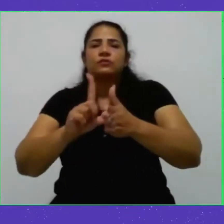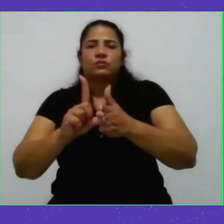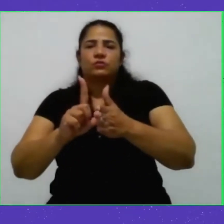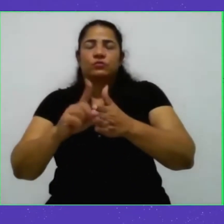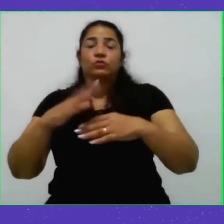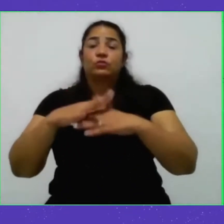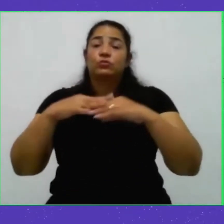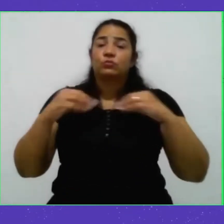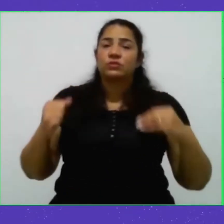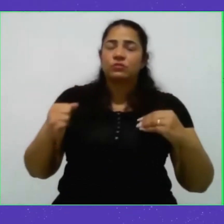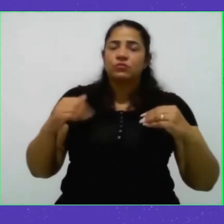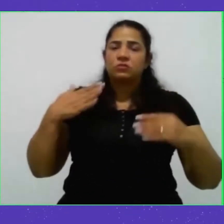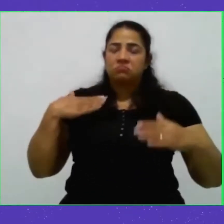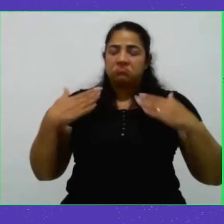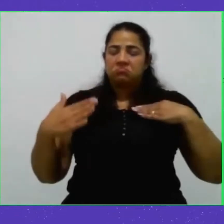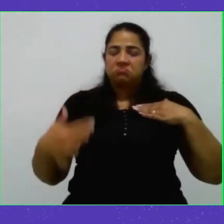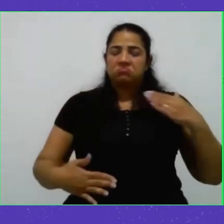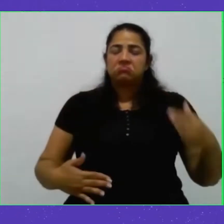Posso orar por você?